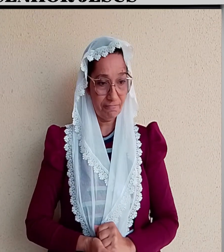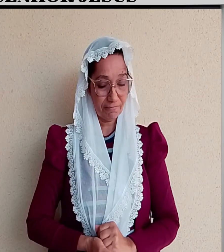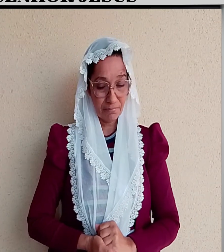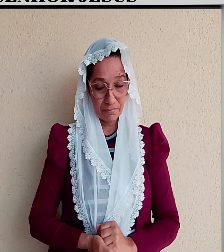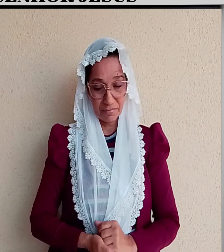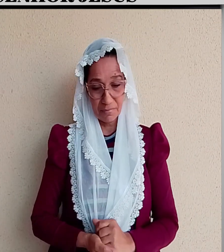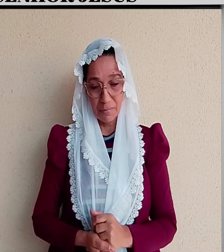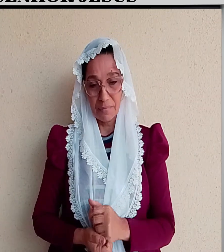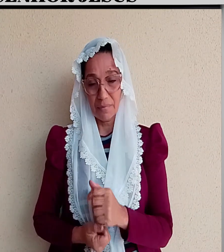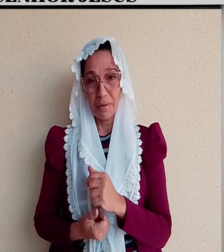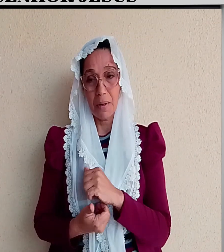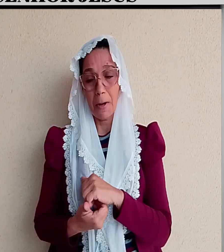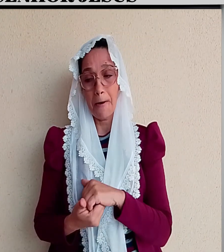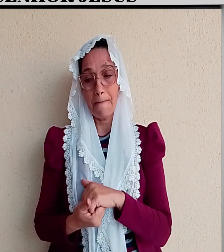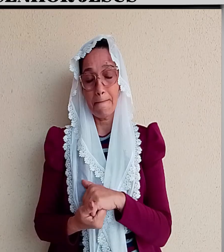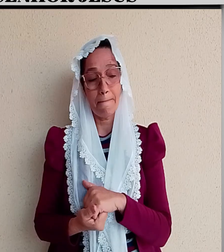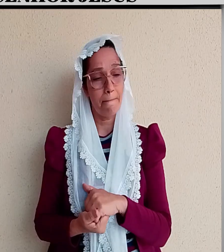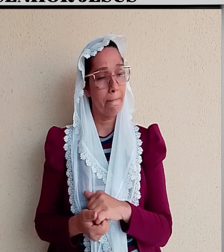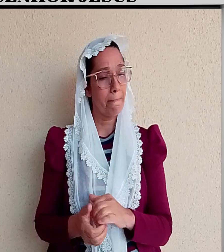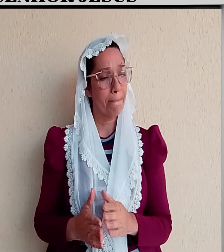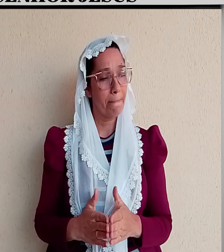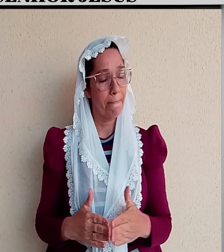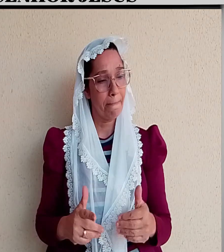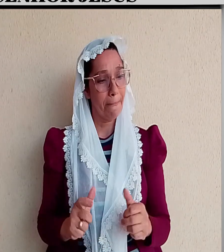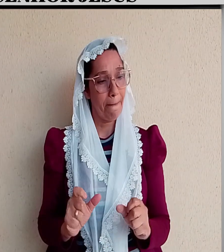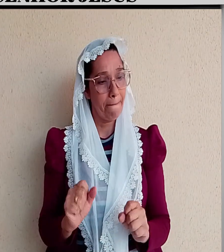Chamaram o pai de família, chamaram